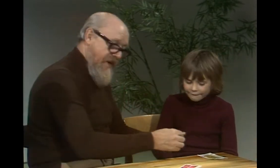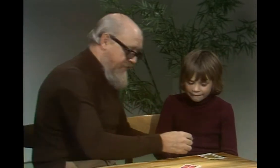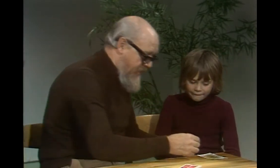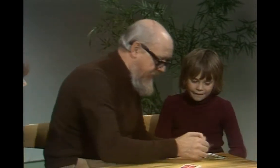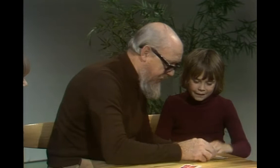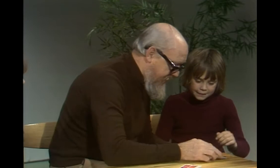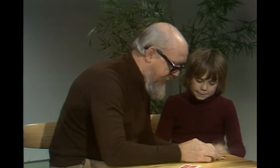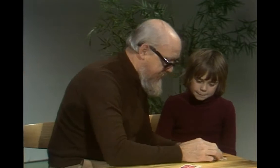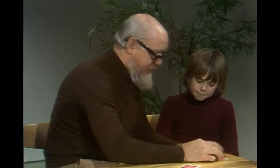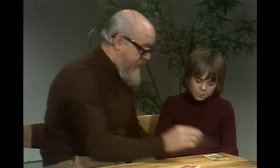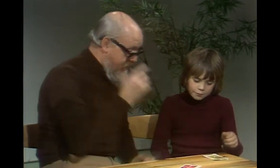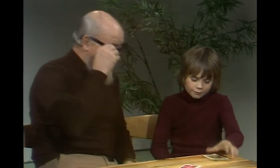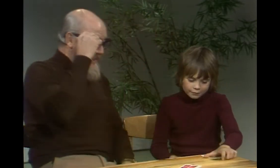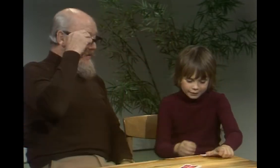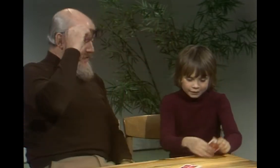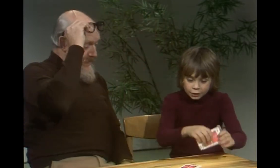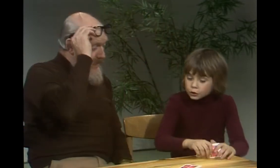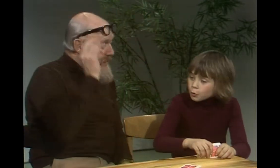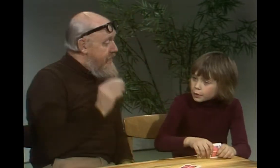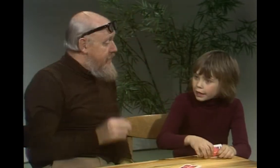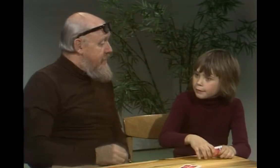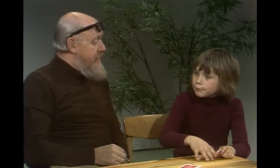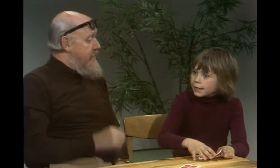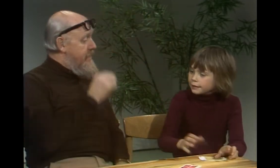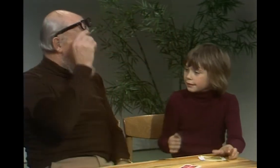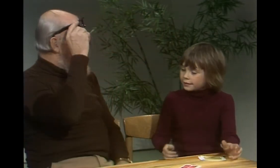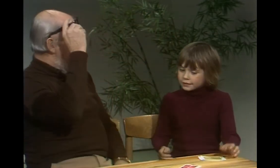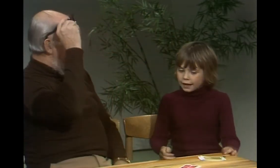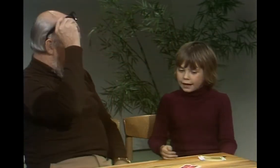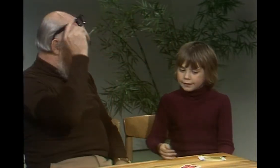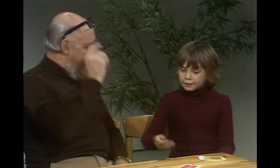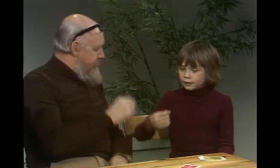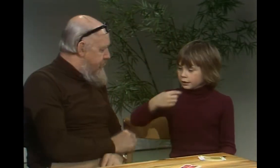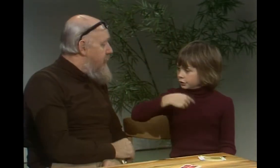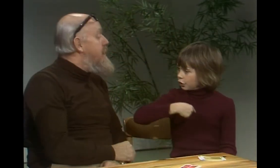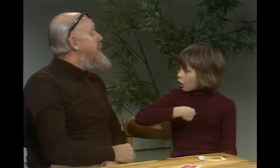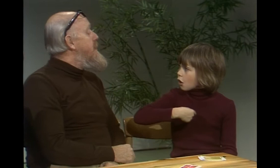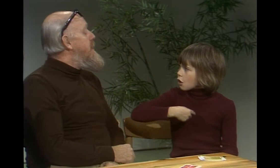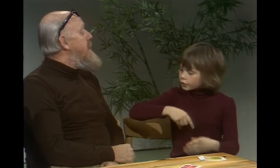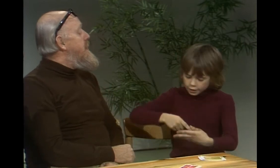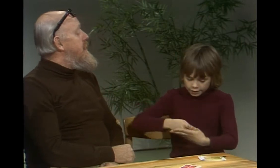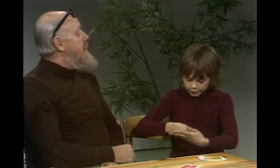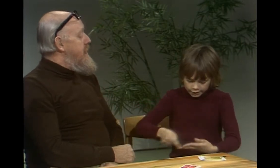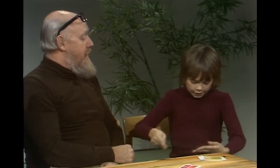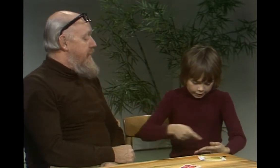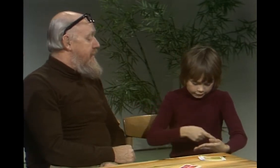bra. Fantastiskt bra. Jo, jag kan en mening. Titta här. Ja. Jag